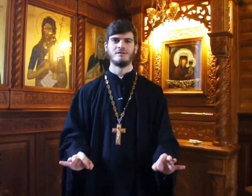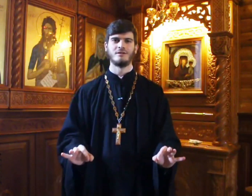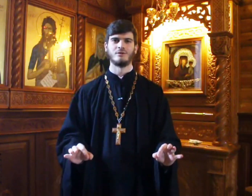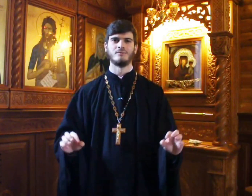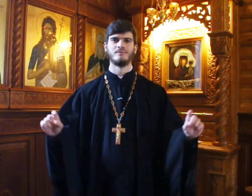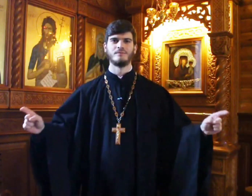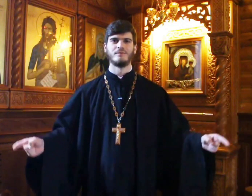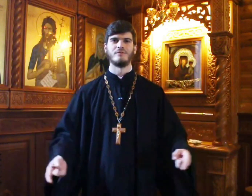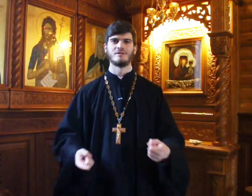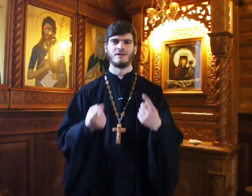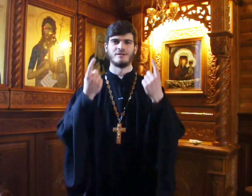Воистину воскресе!